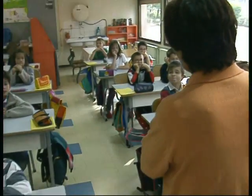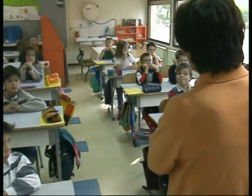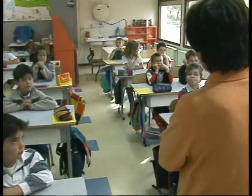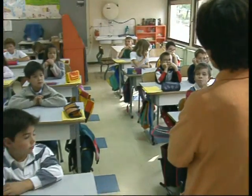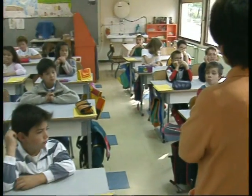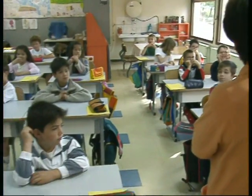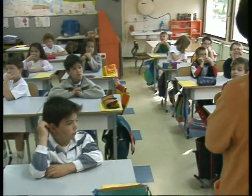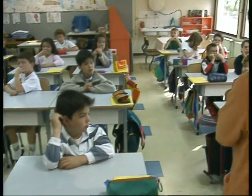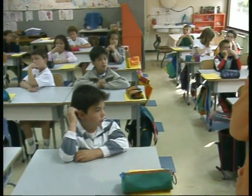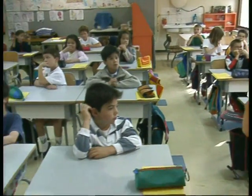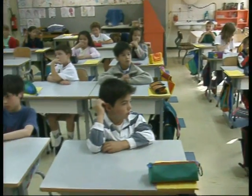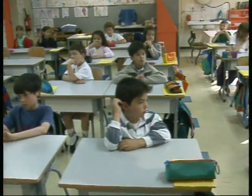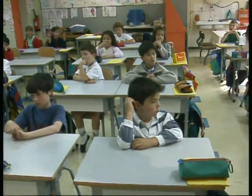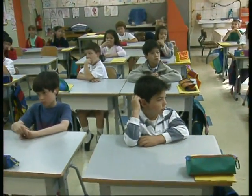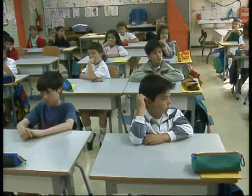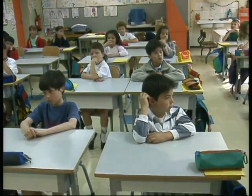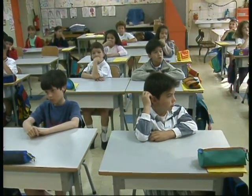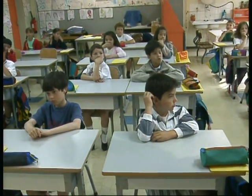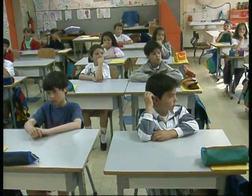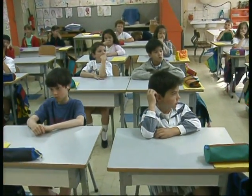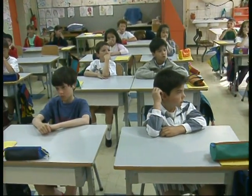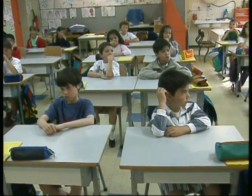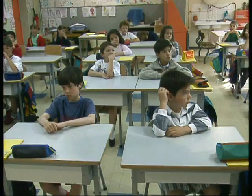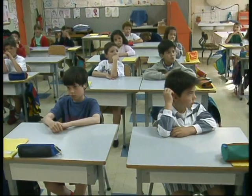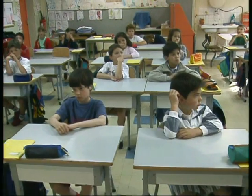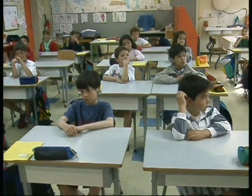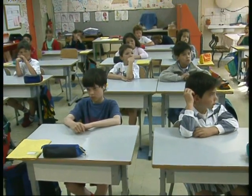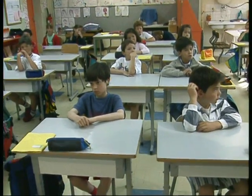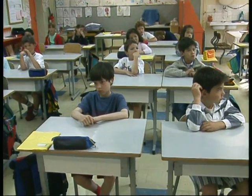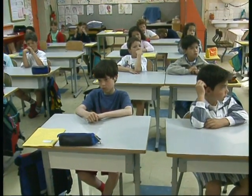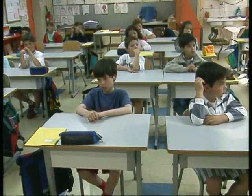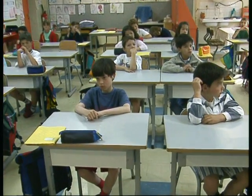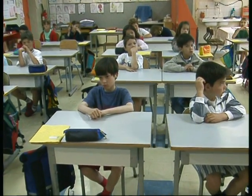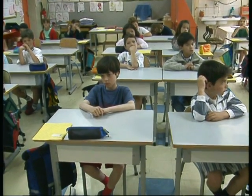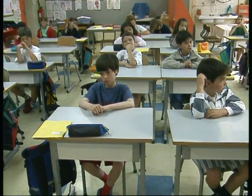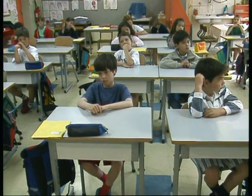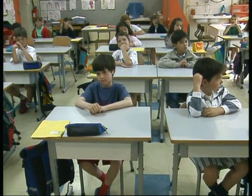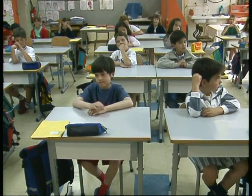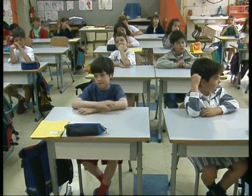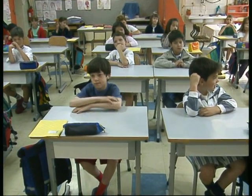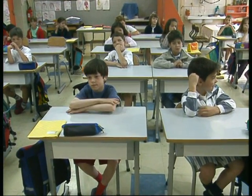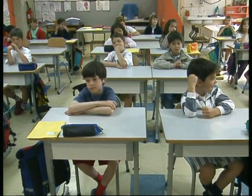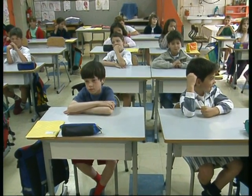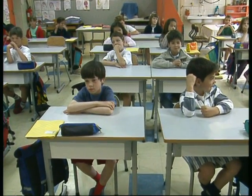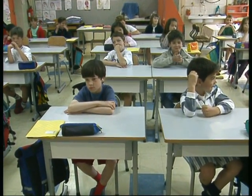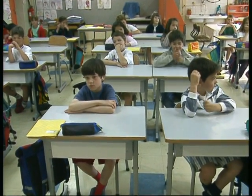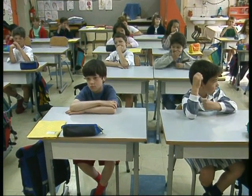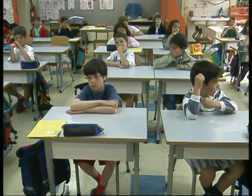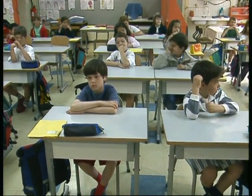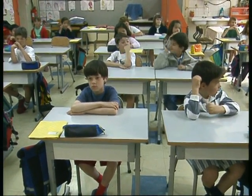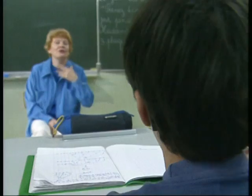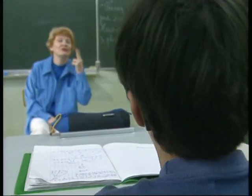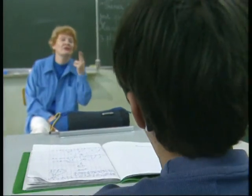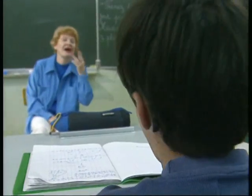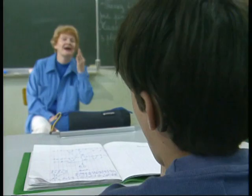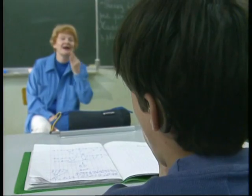presque terminée. On est en vacances ce soir. Sourd profond de naissance, Colas est intégré dans l'école de son village depuis la maternelle. Cette